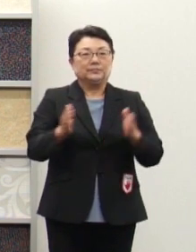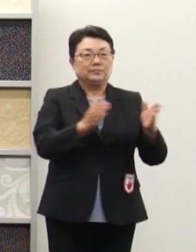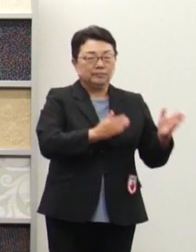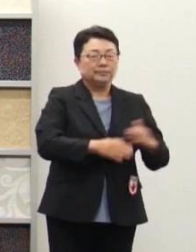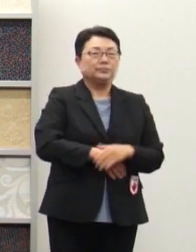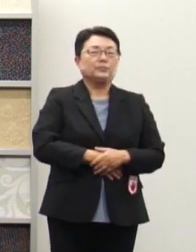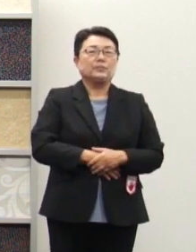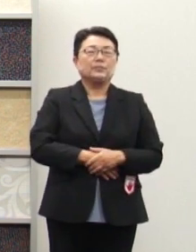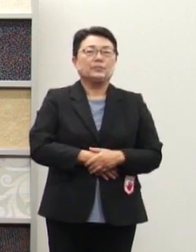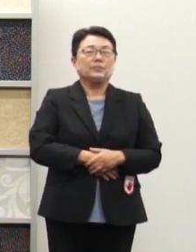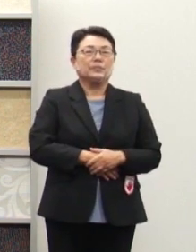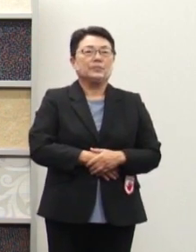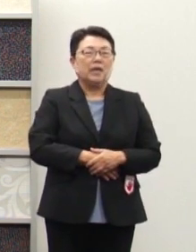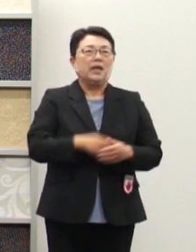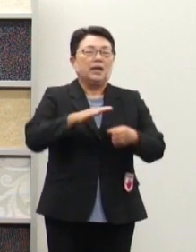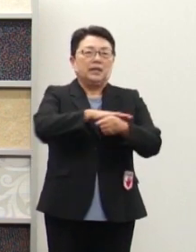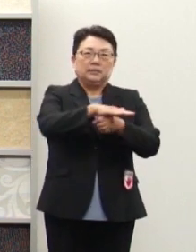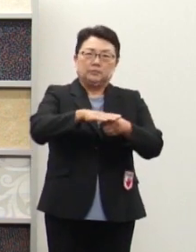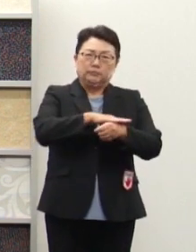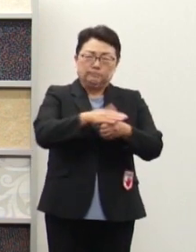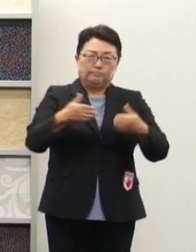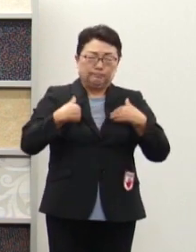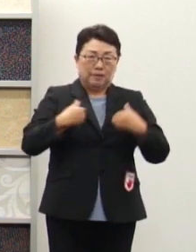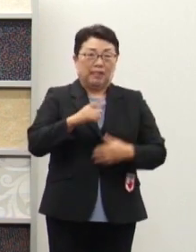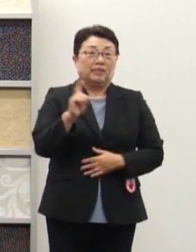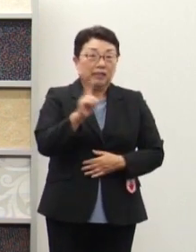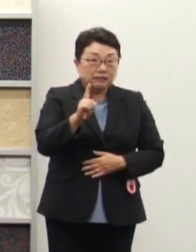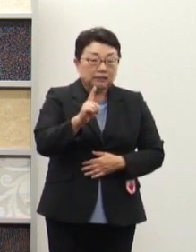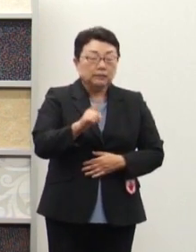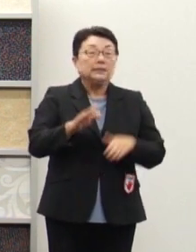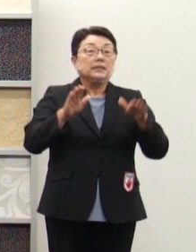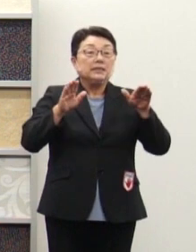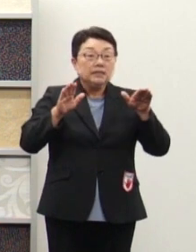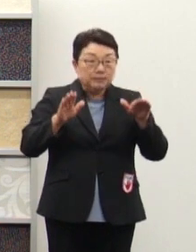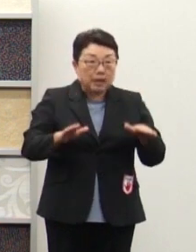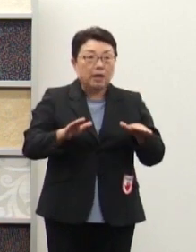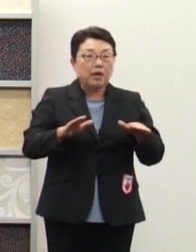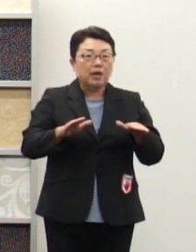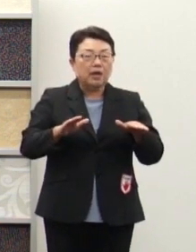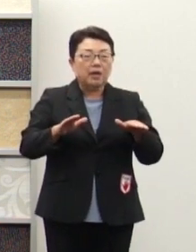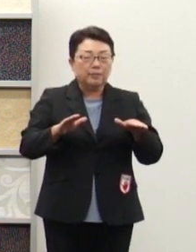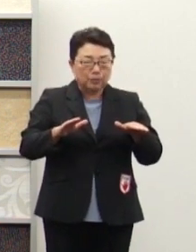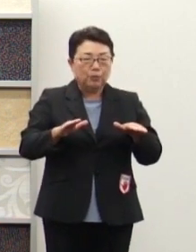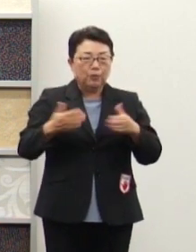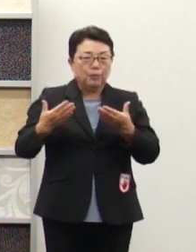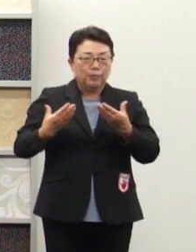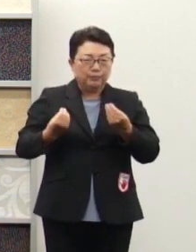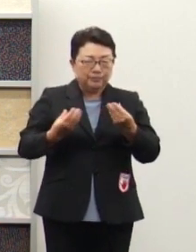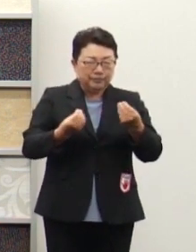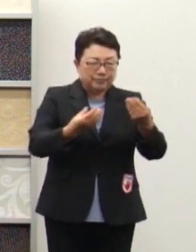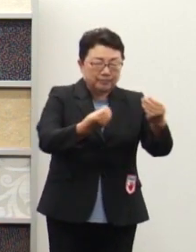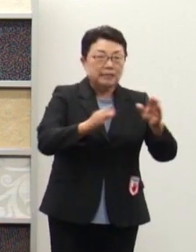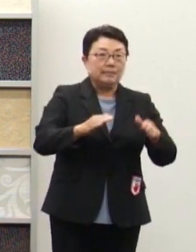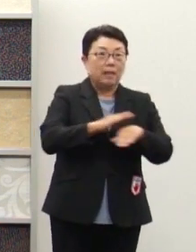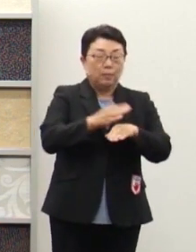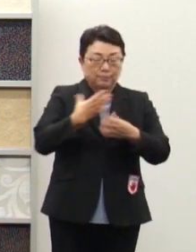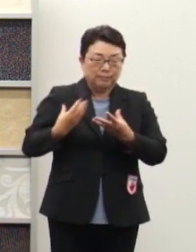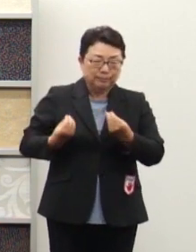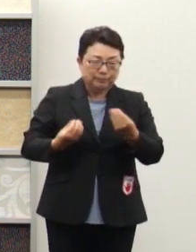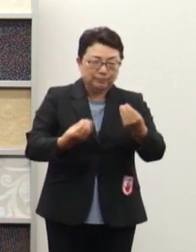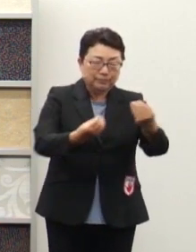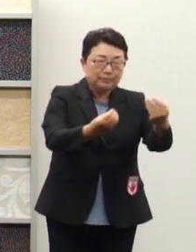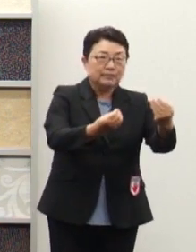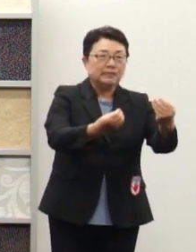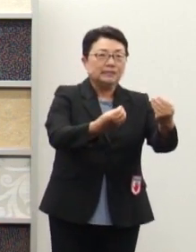その上で重要なことはですね、この状態が今後も維持、さらに言えば改善してい